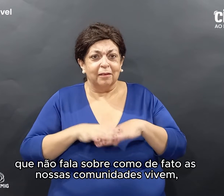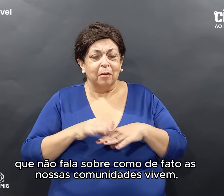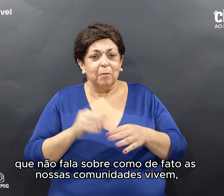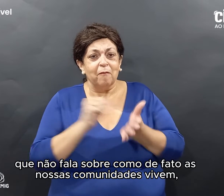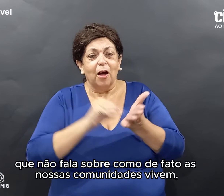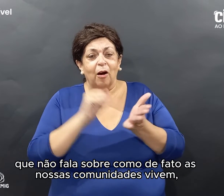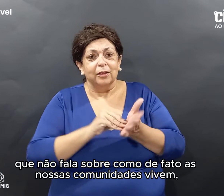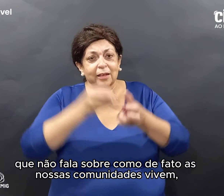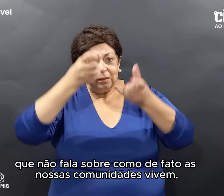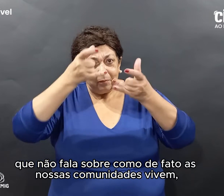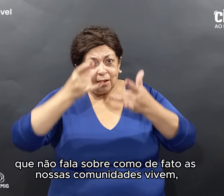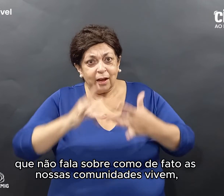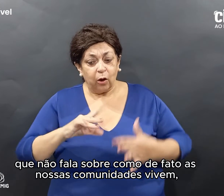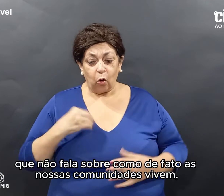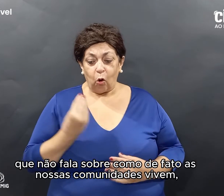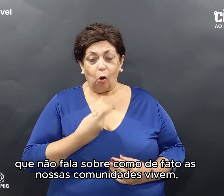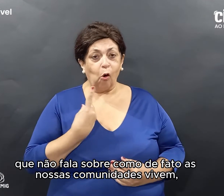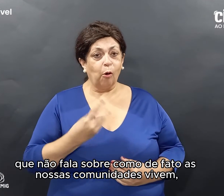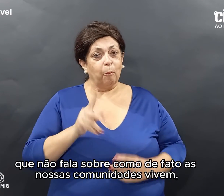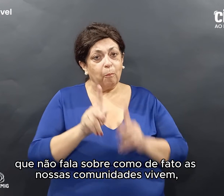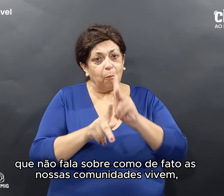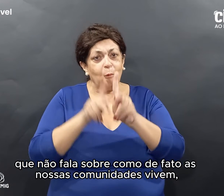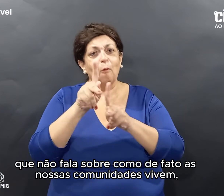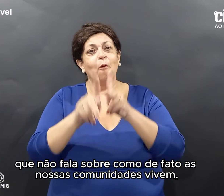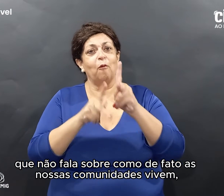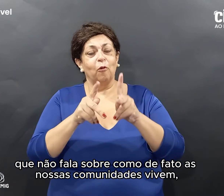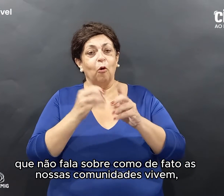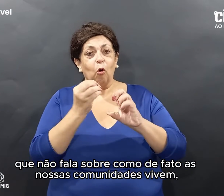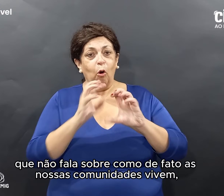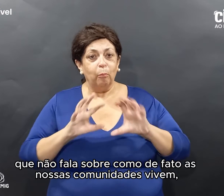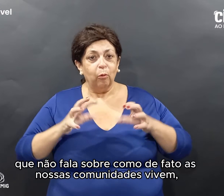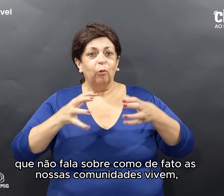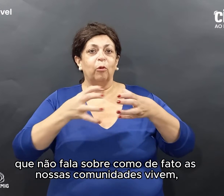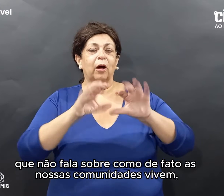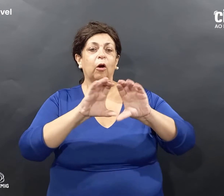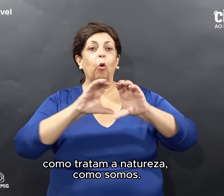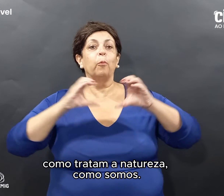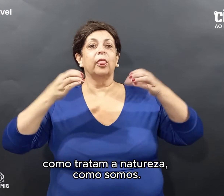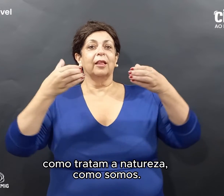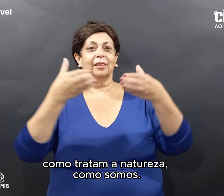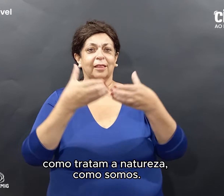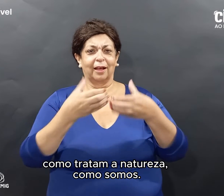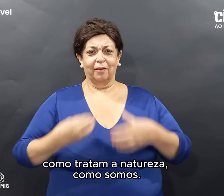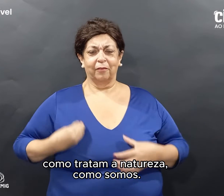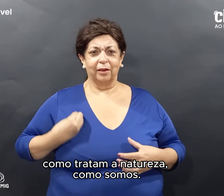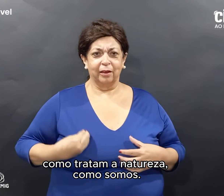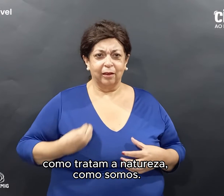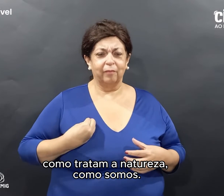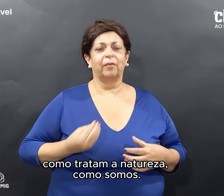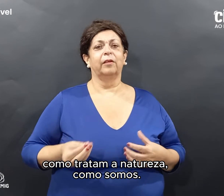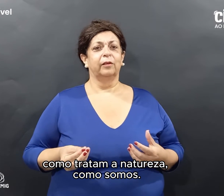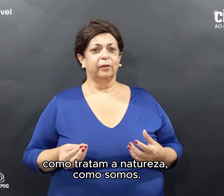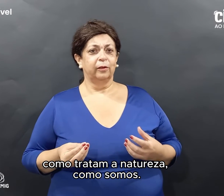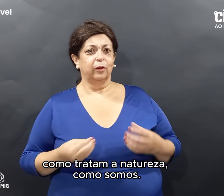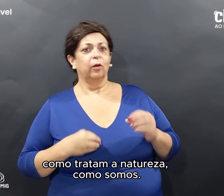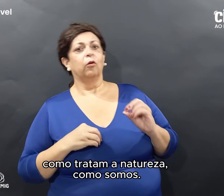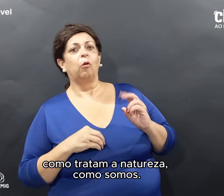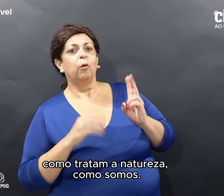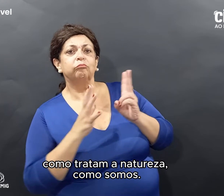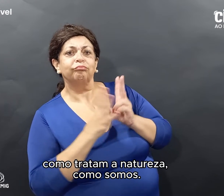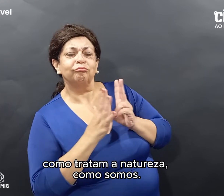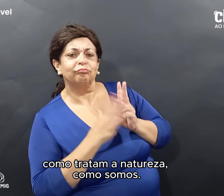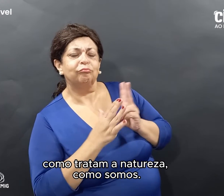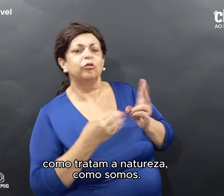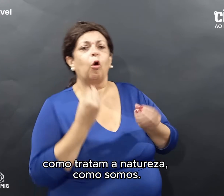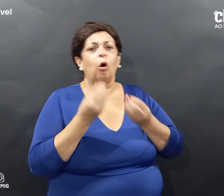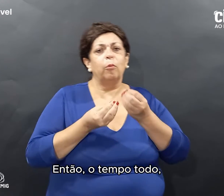fala sobre como de fato as nossas comunidades vivem, né? Como tratam a natureza,